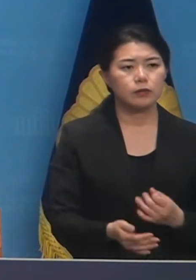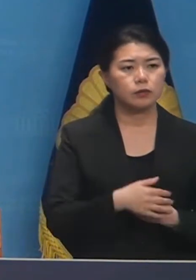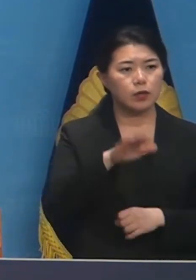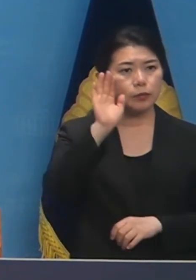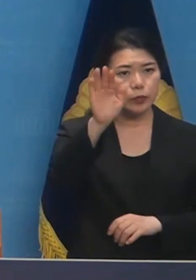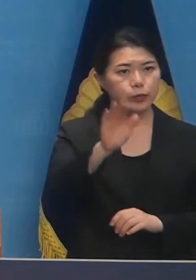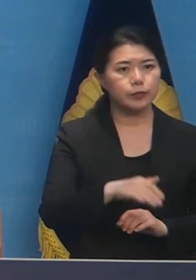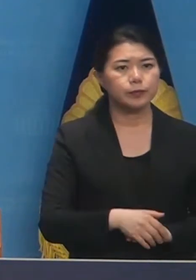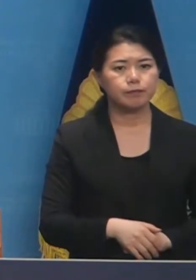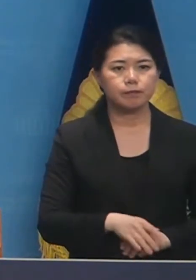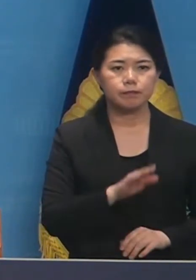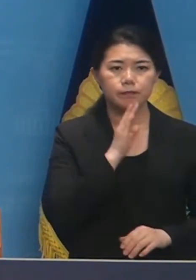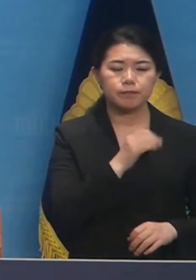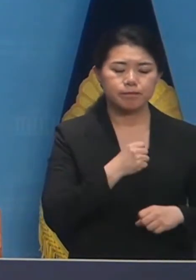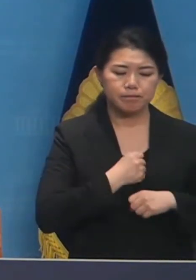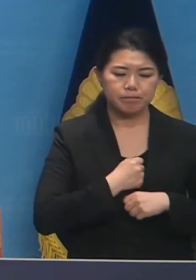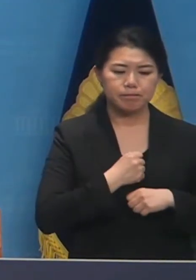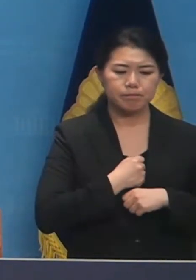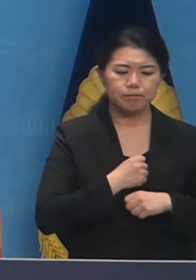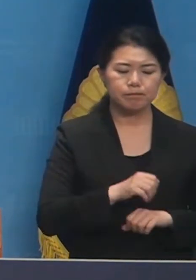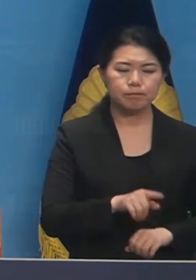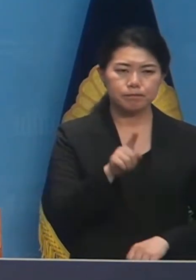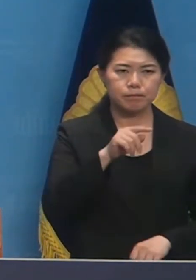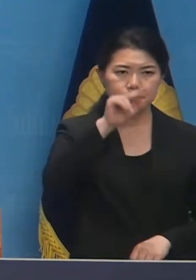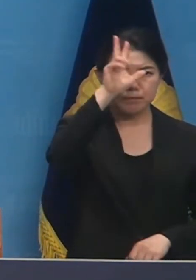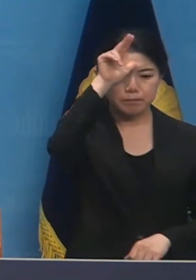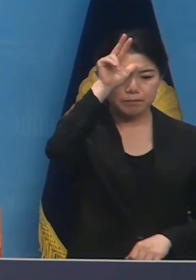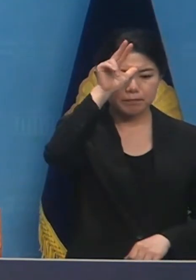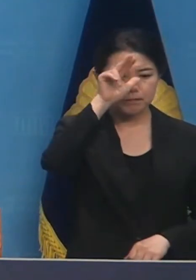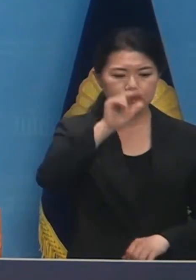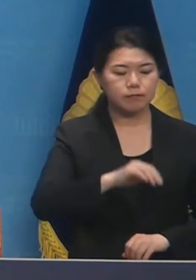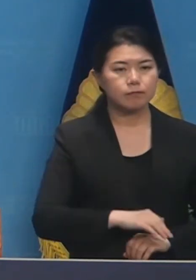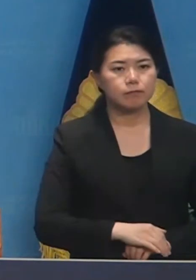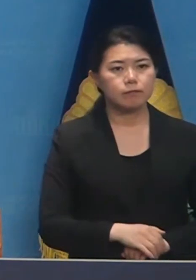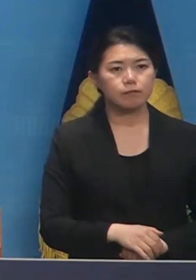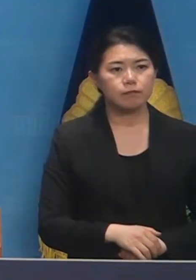앞으로 조심해서 경찰이